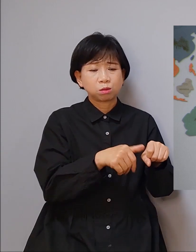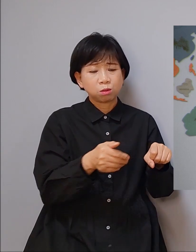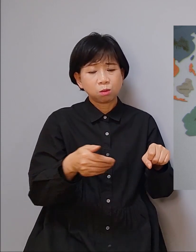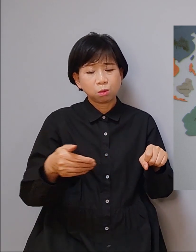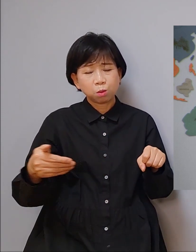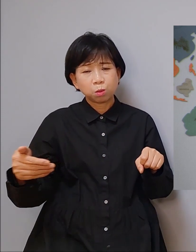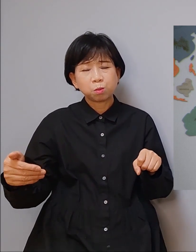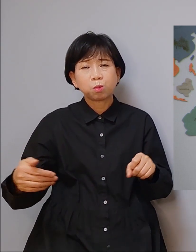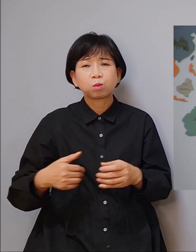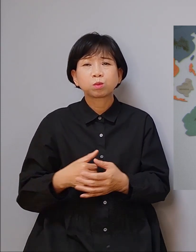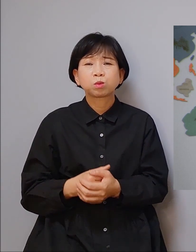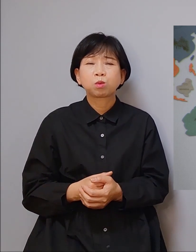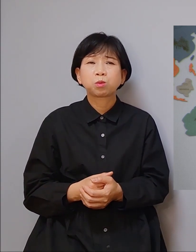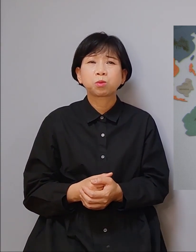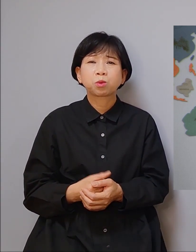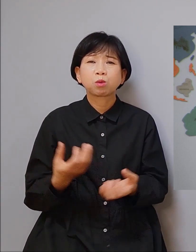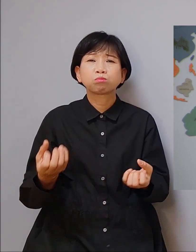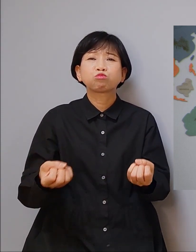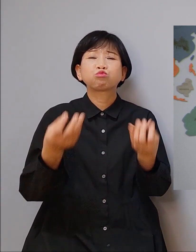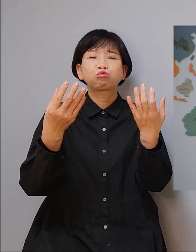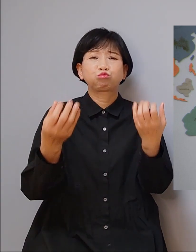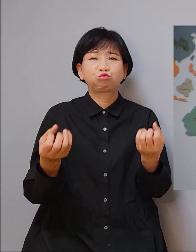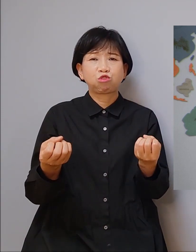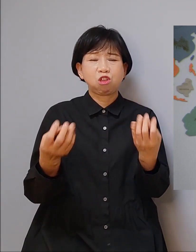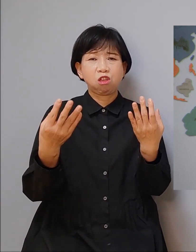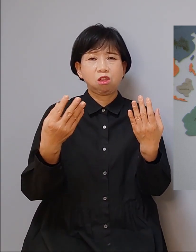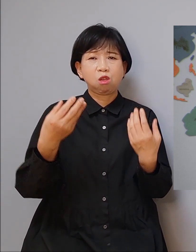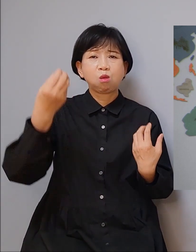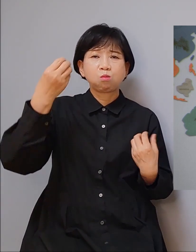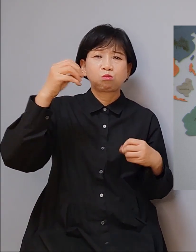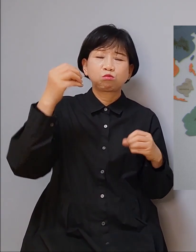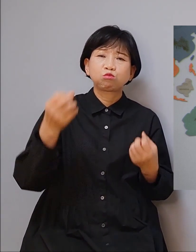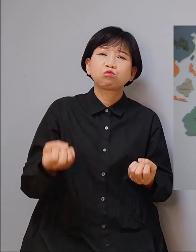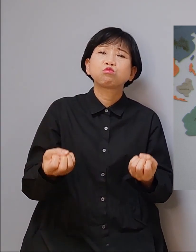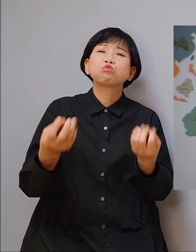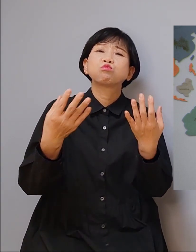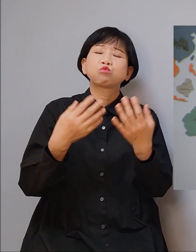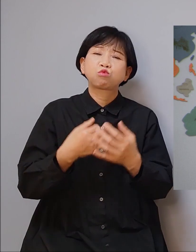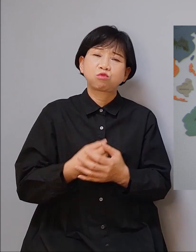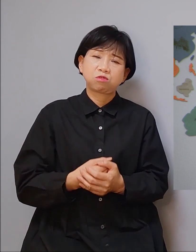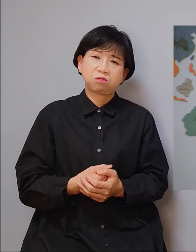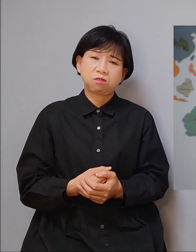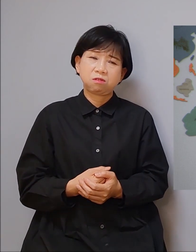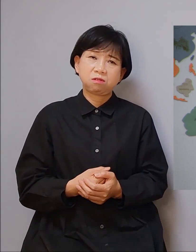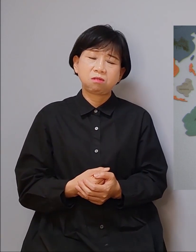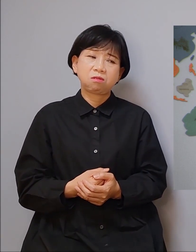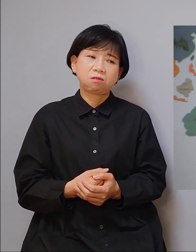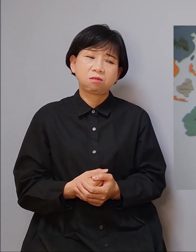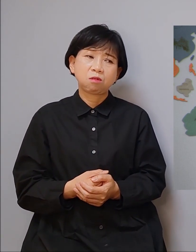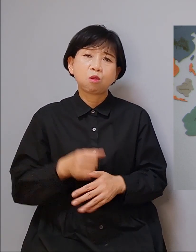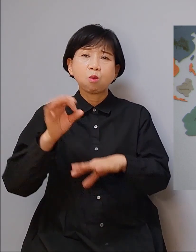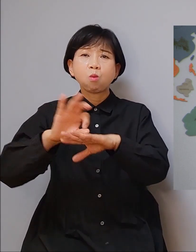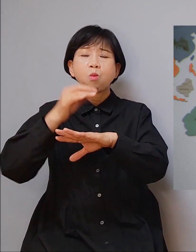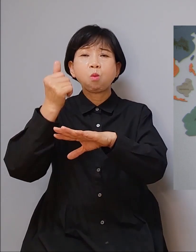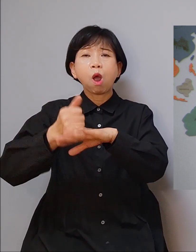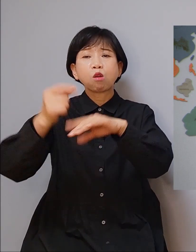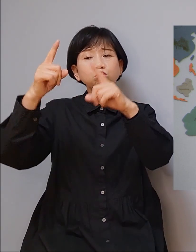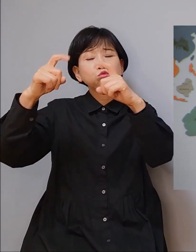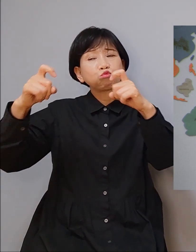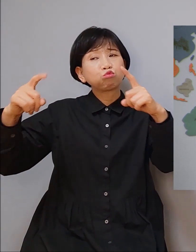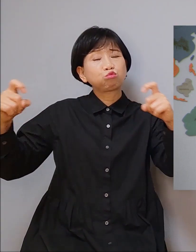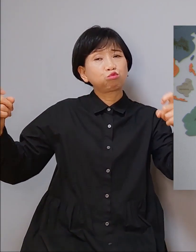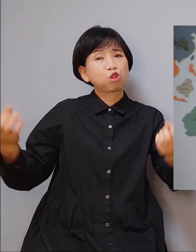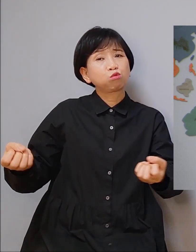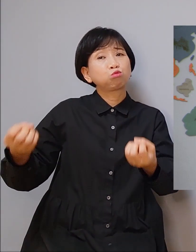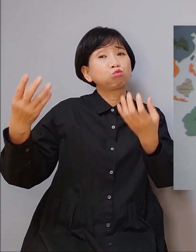무도회가 열렸습니다. 이 무도회장에 이 신데렐라의 이복 언니들도 참여하고 싶은 거죠. 왕자의